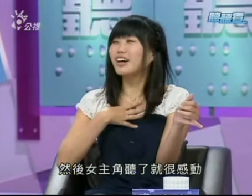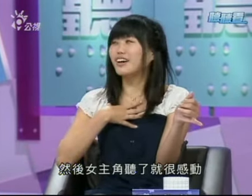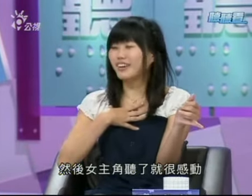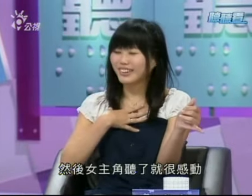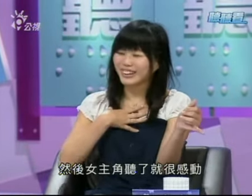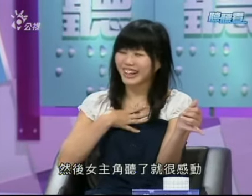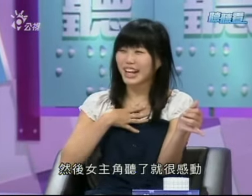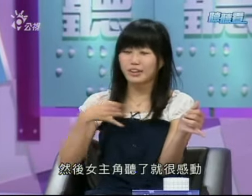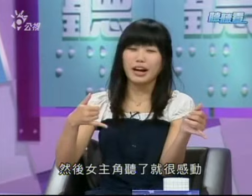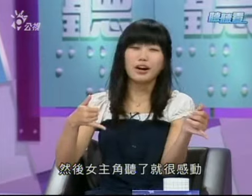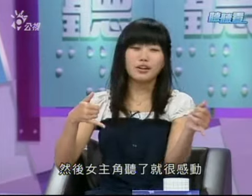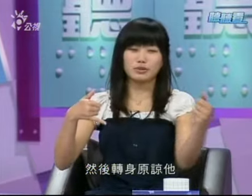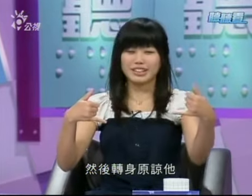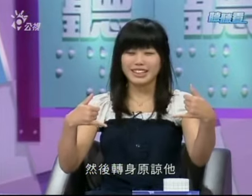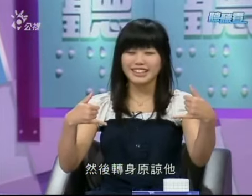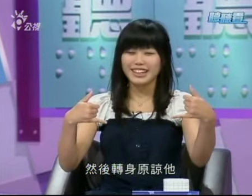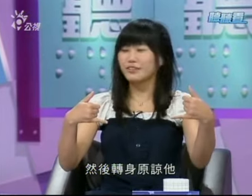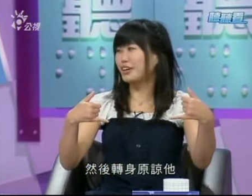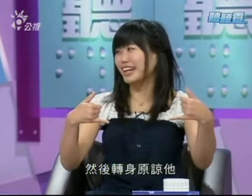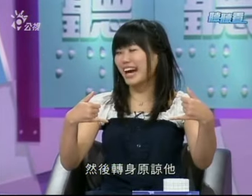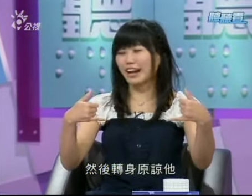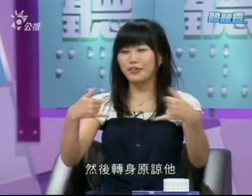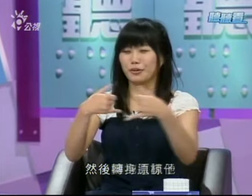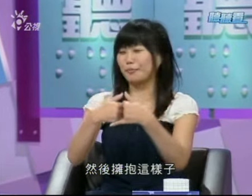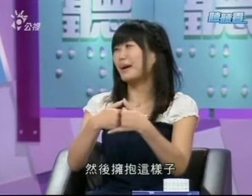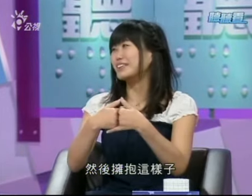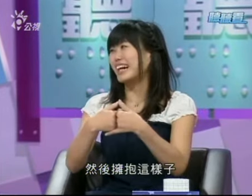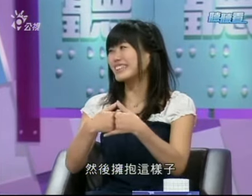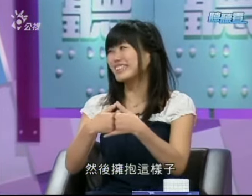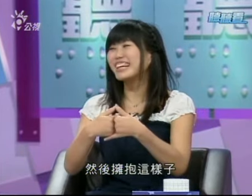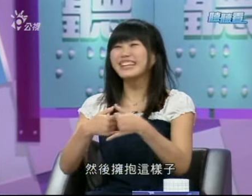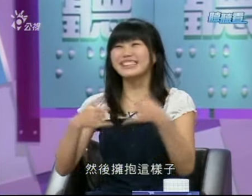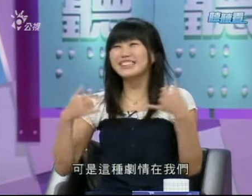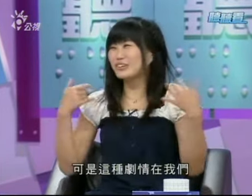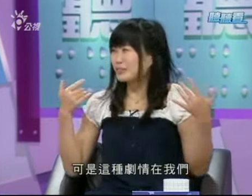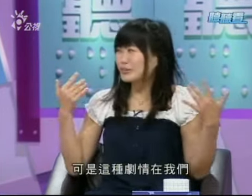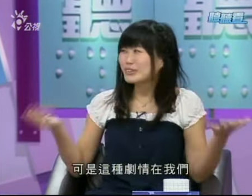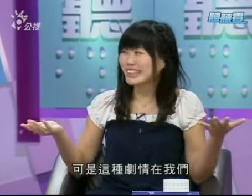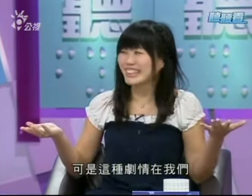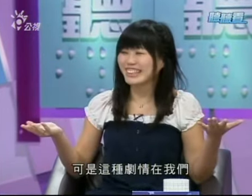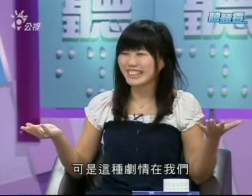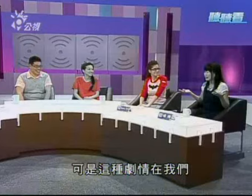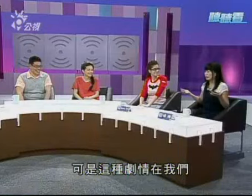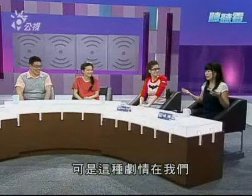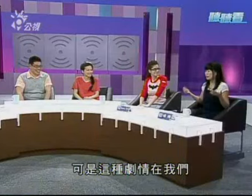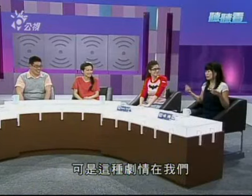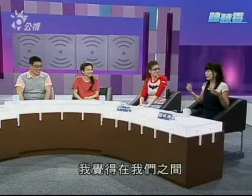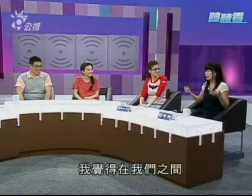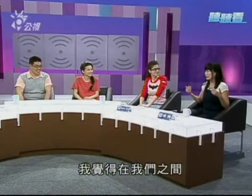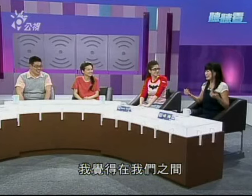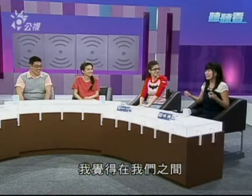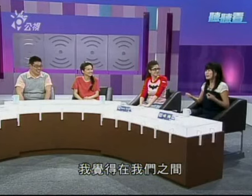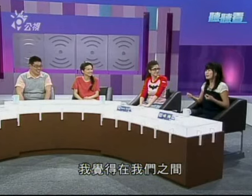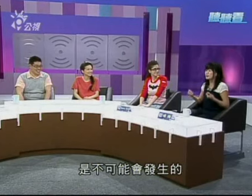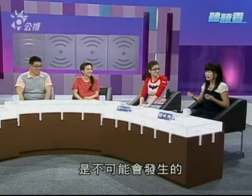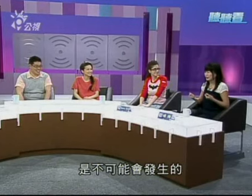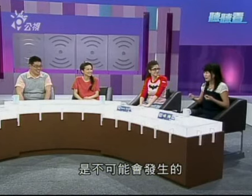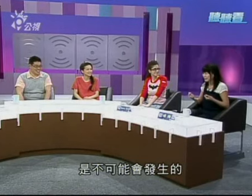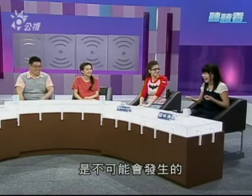很感动然后转身原谅他然后拥抱这样子可是这种剧情呢我觉得在我们之间是不可能会发